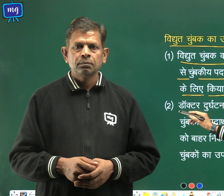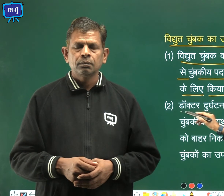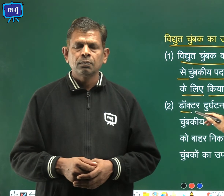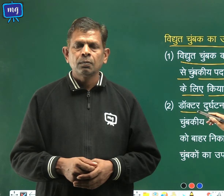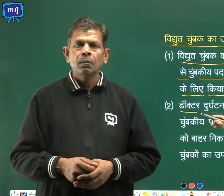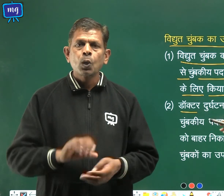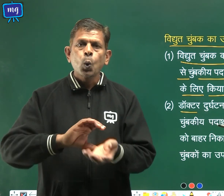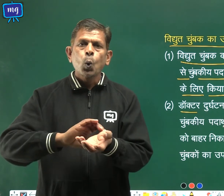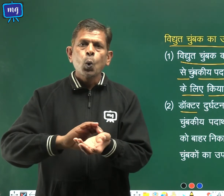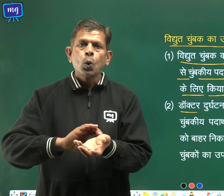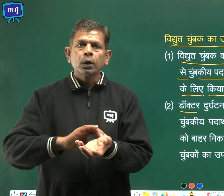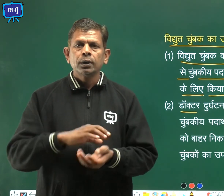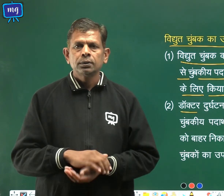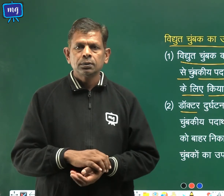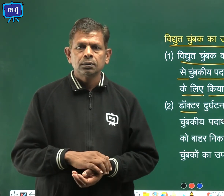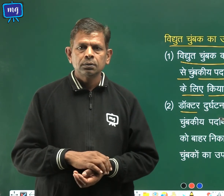डॉक्टर